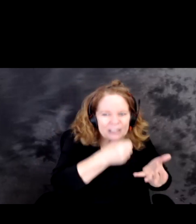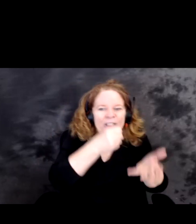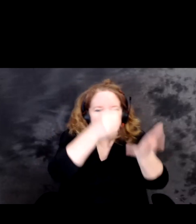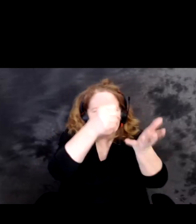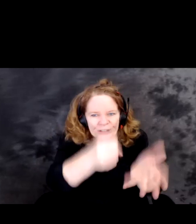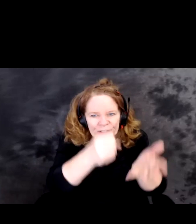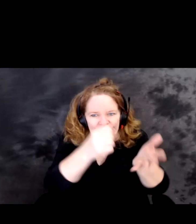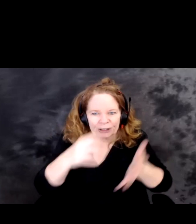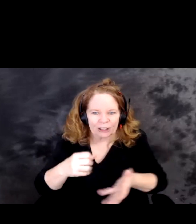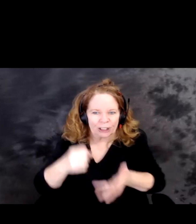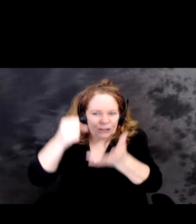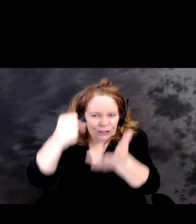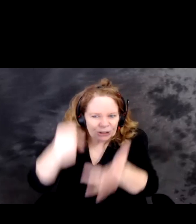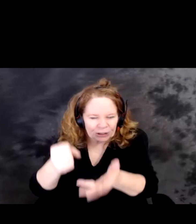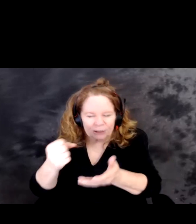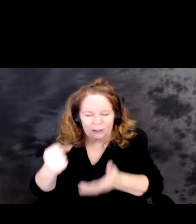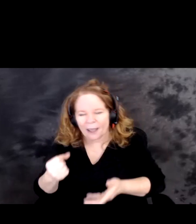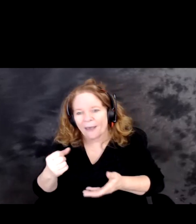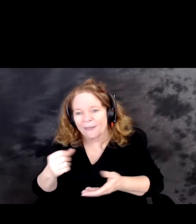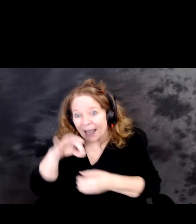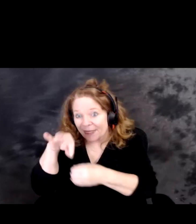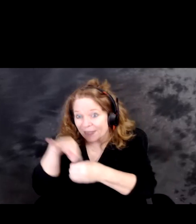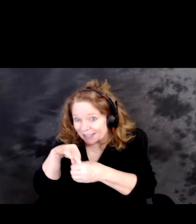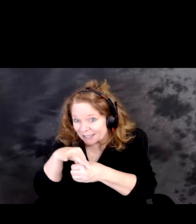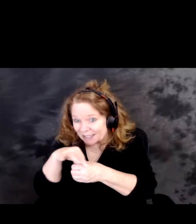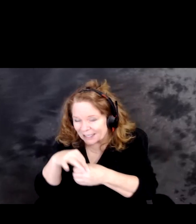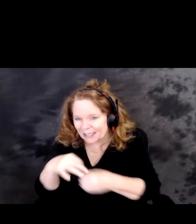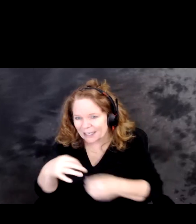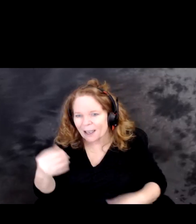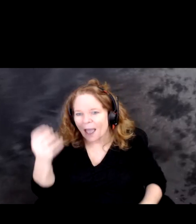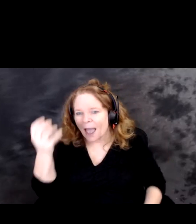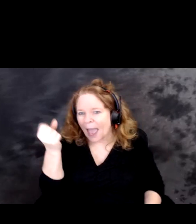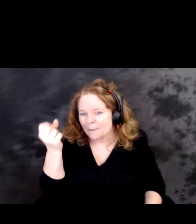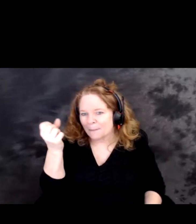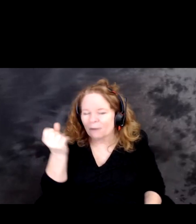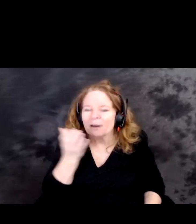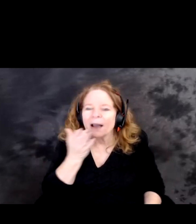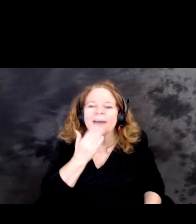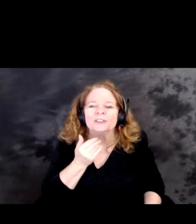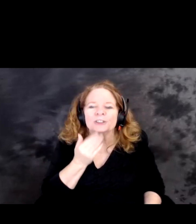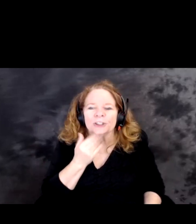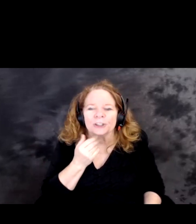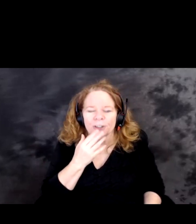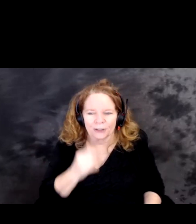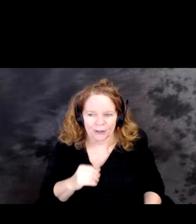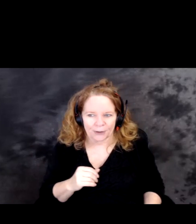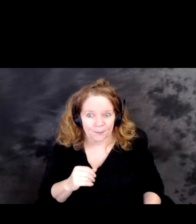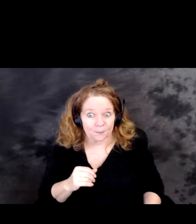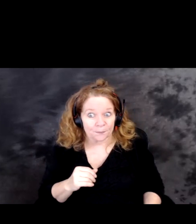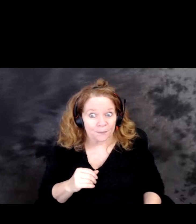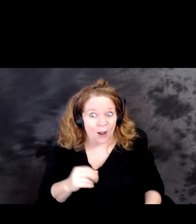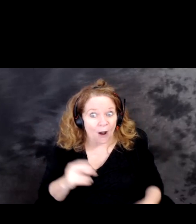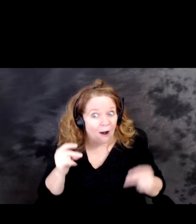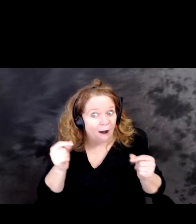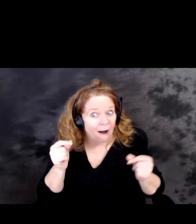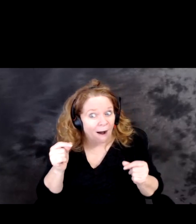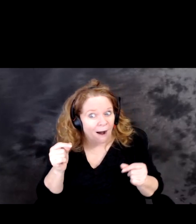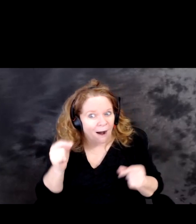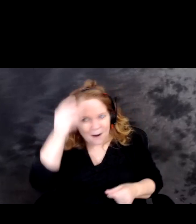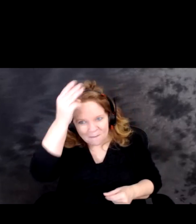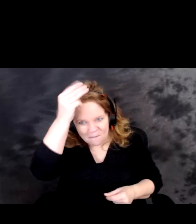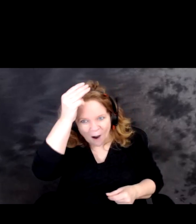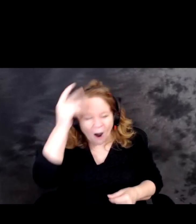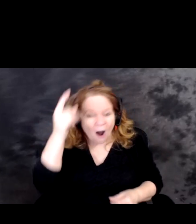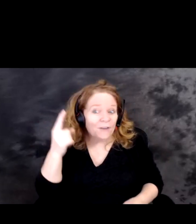mesa. Prepararon una gran tetera y pusieron la jarra de leche y azúcar sobre la mesa. De repente,